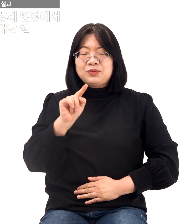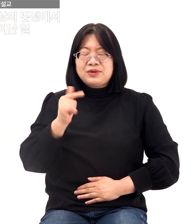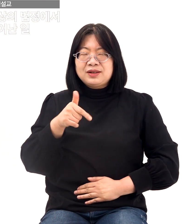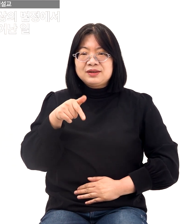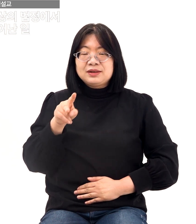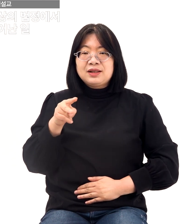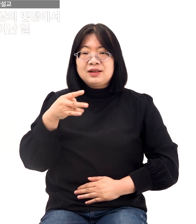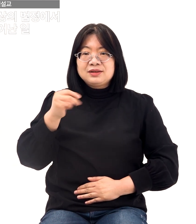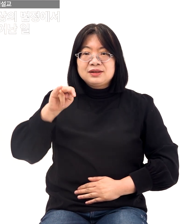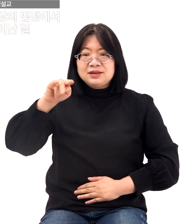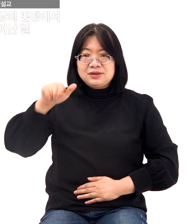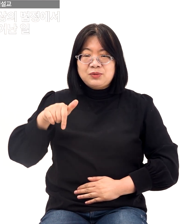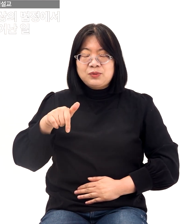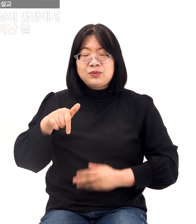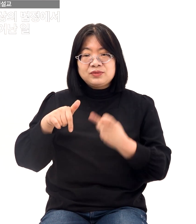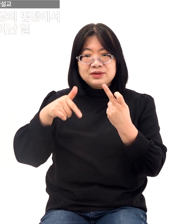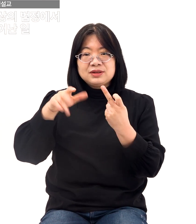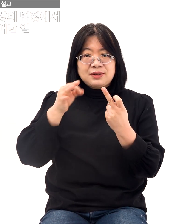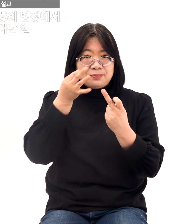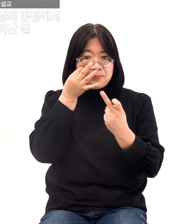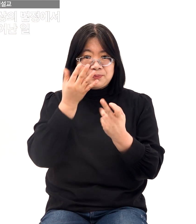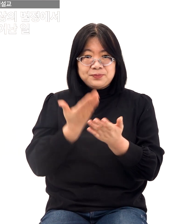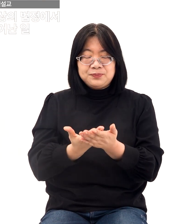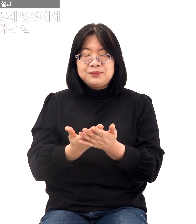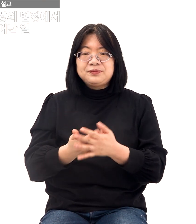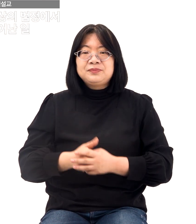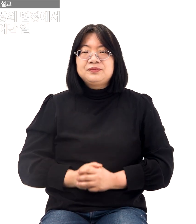요한계시록 12장을 한번 띄워주실까요?